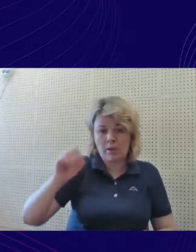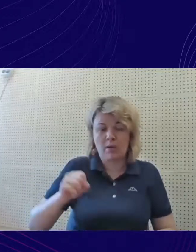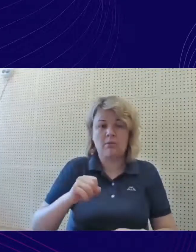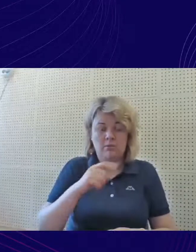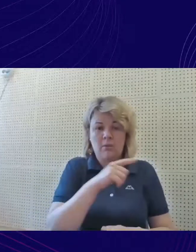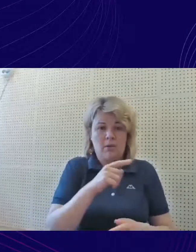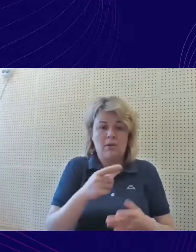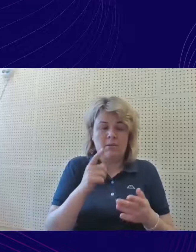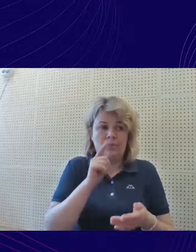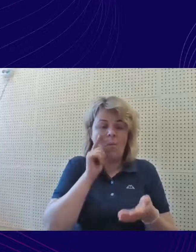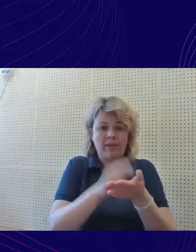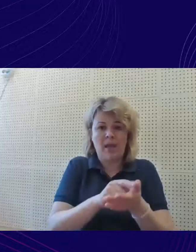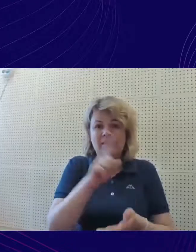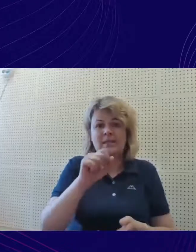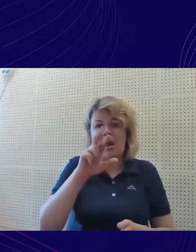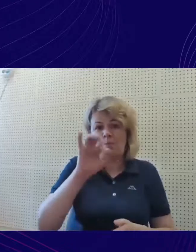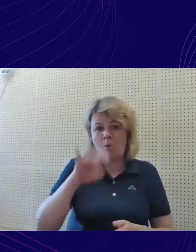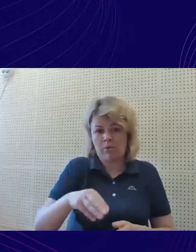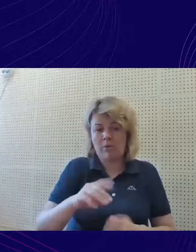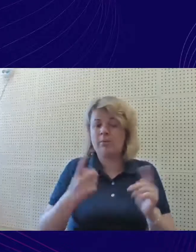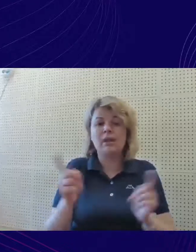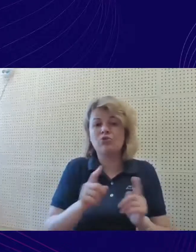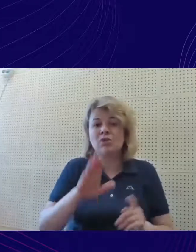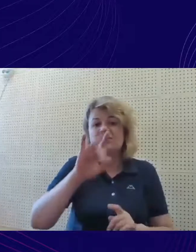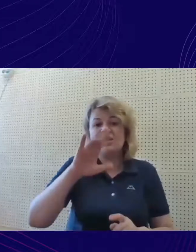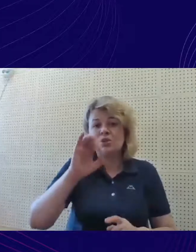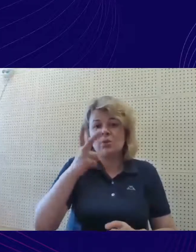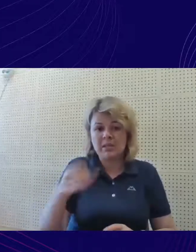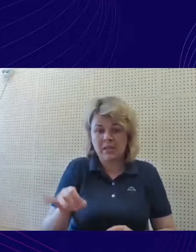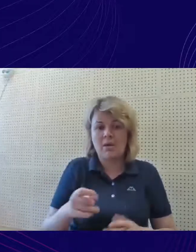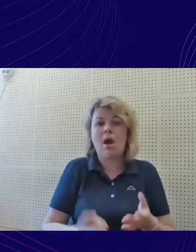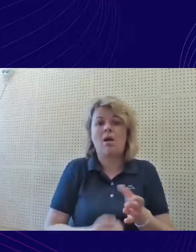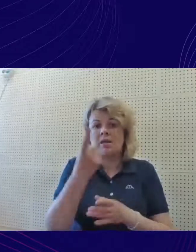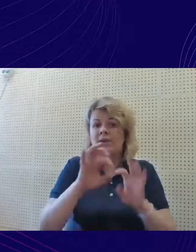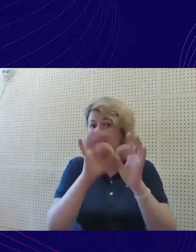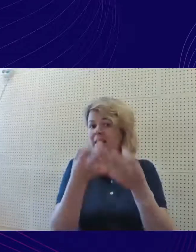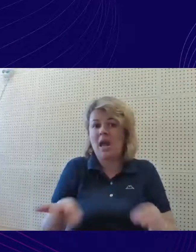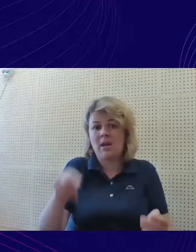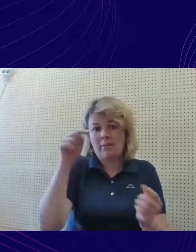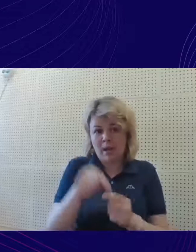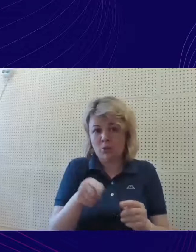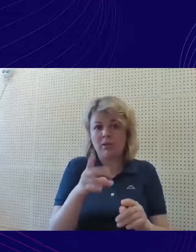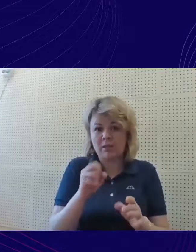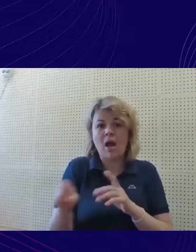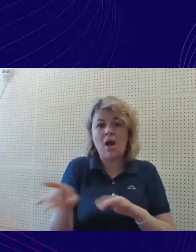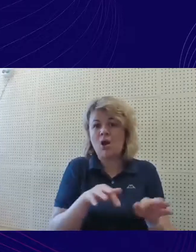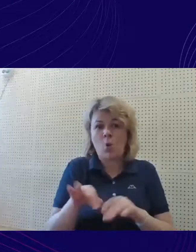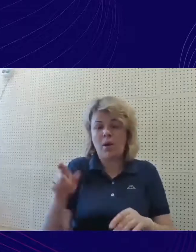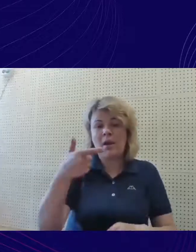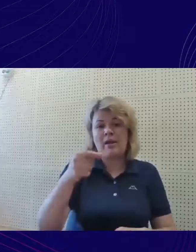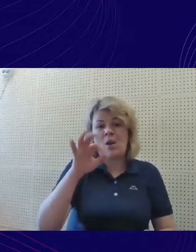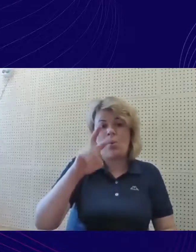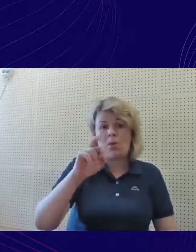что Высоцкий, оказывается, идеально подходит на эту роль этого геолога,